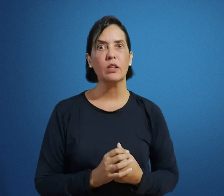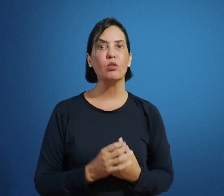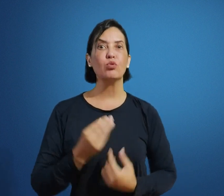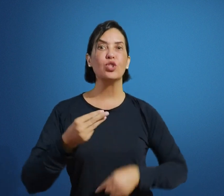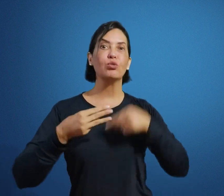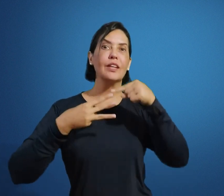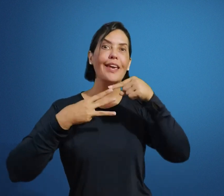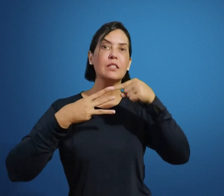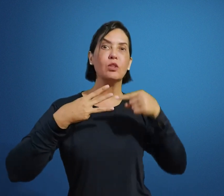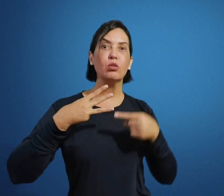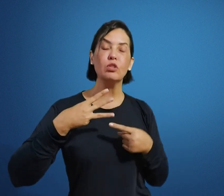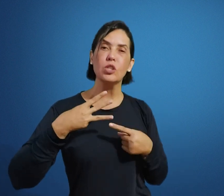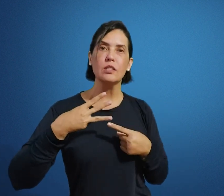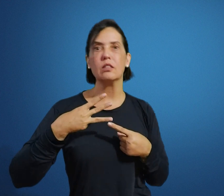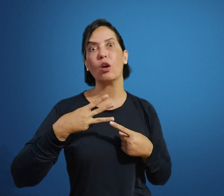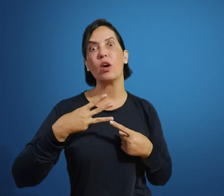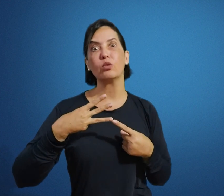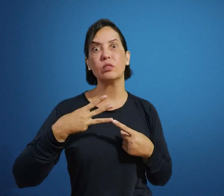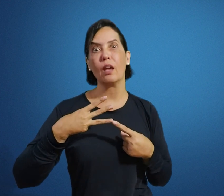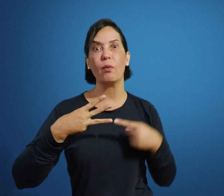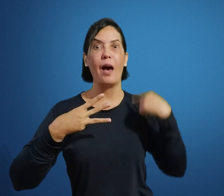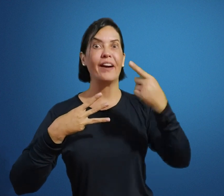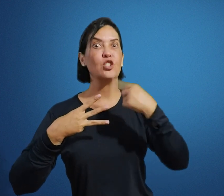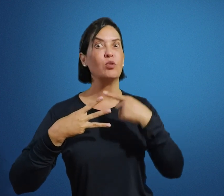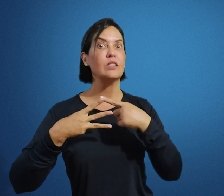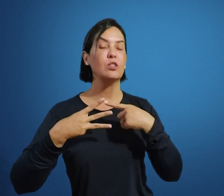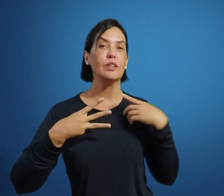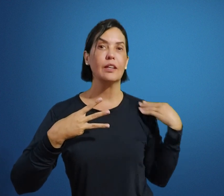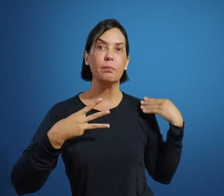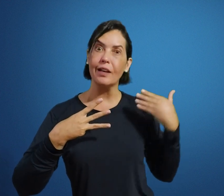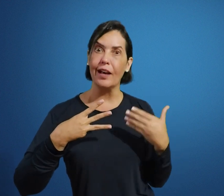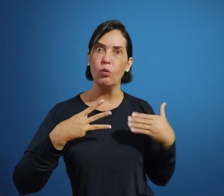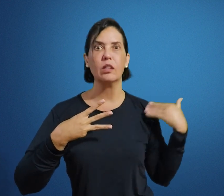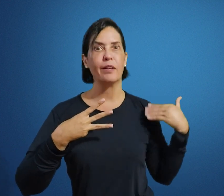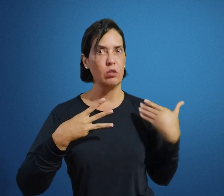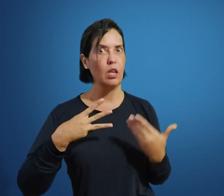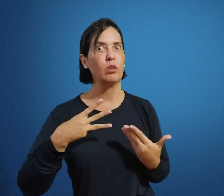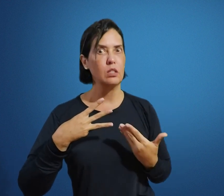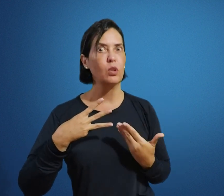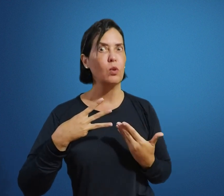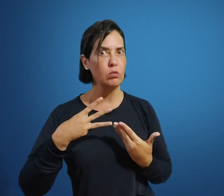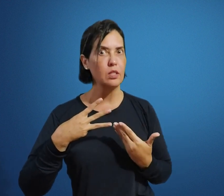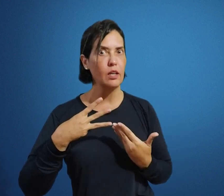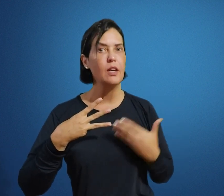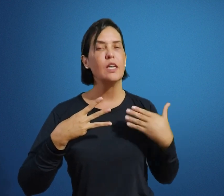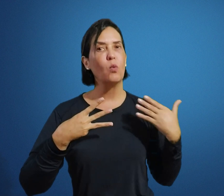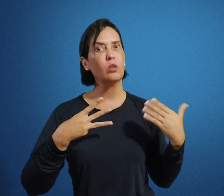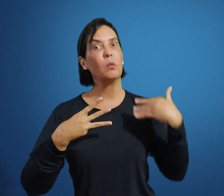Então surgiu três metodologias nesse decorrer do tempo, a partir de 1880 para cá, quando ele passou a ser reconhecido enquanto ser, enquanto